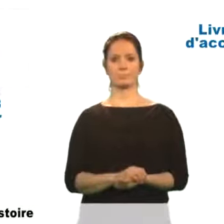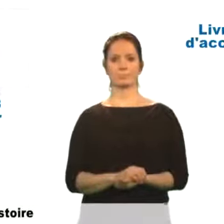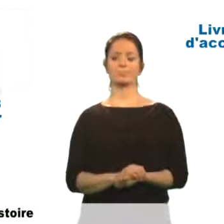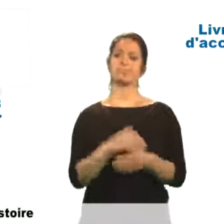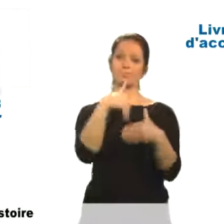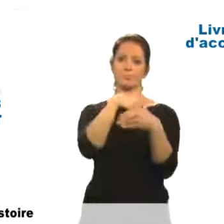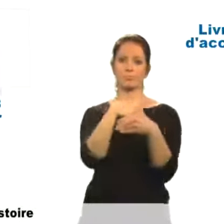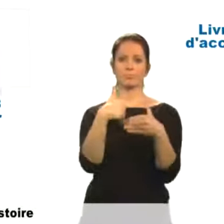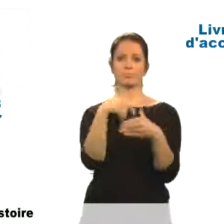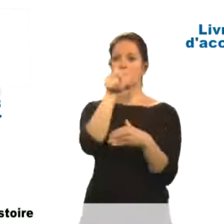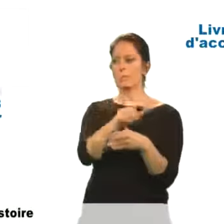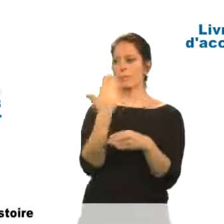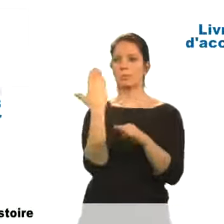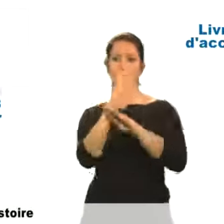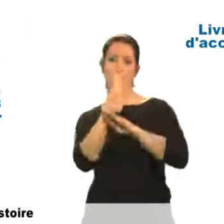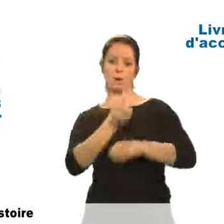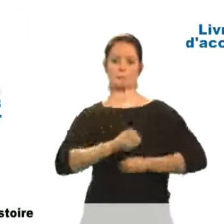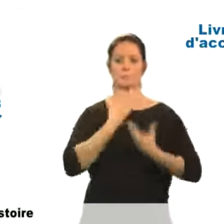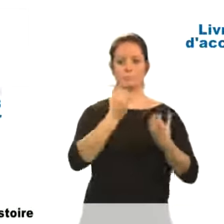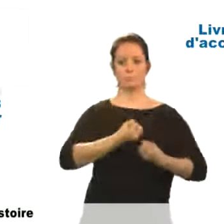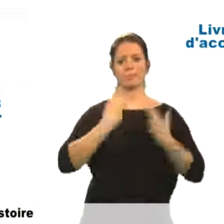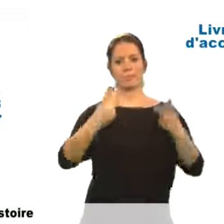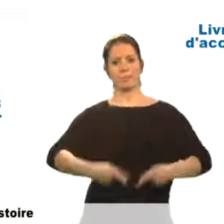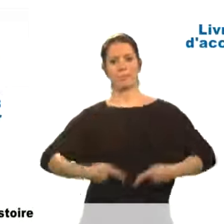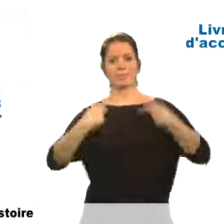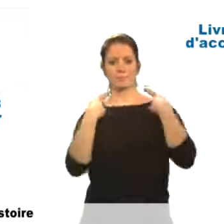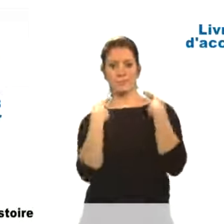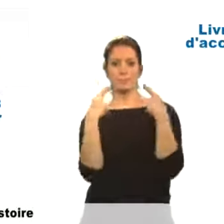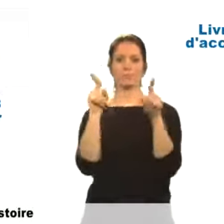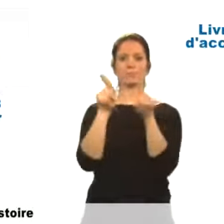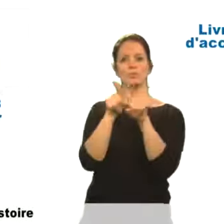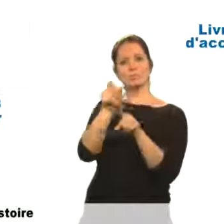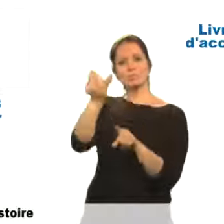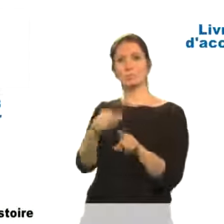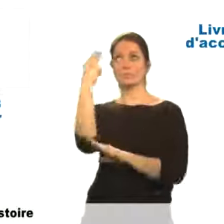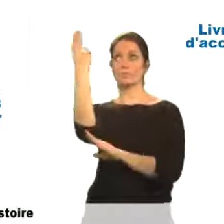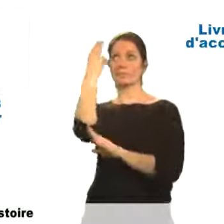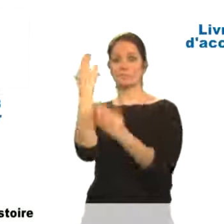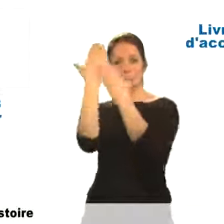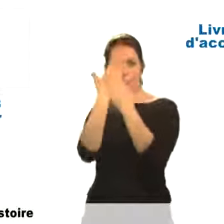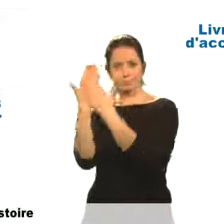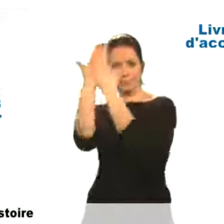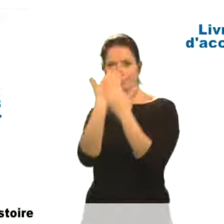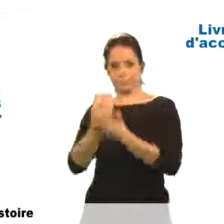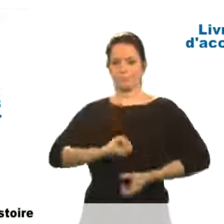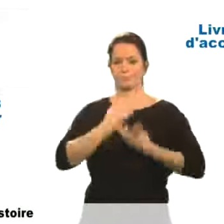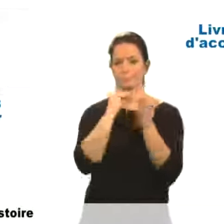Témoignages et récits de vie sont recueillis et complétés par des travaux universitaires pour retracer l'histoire de